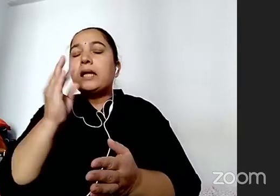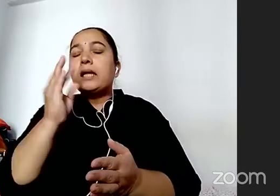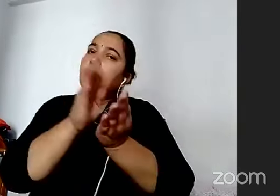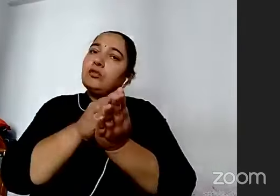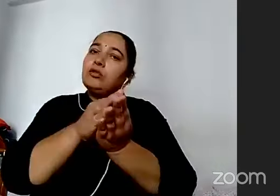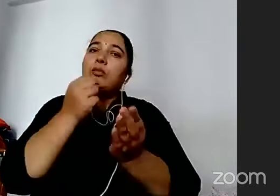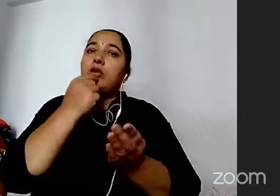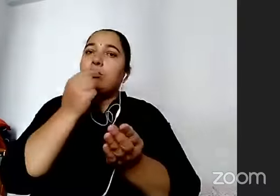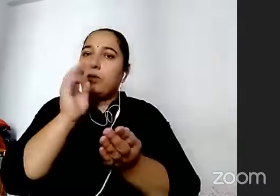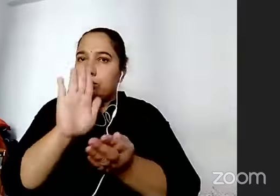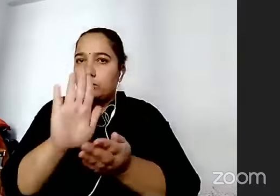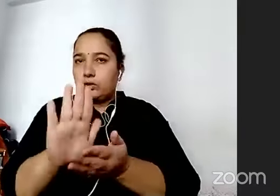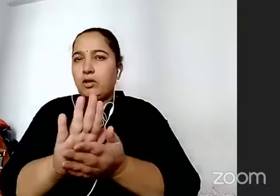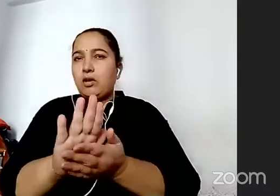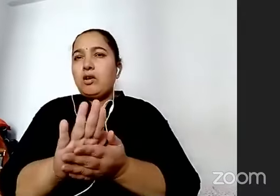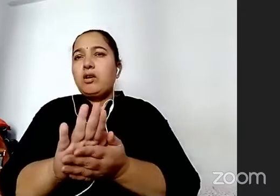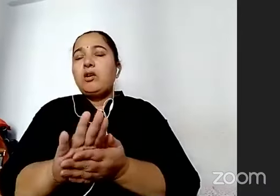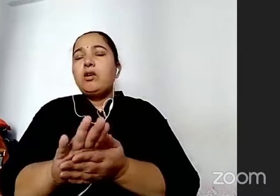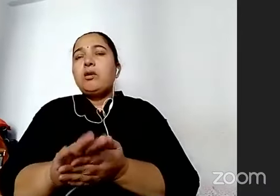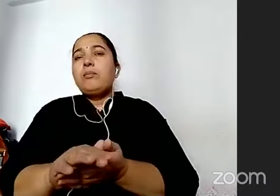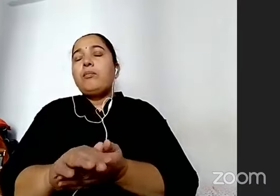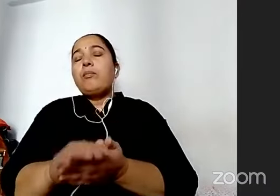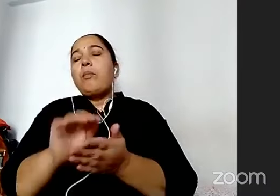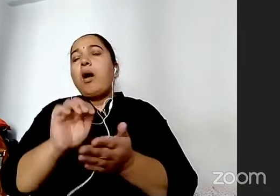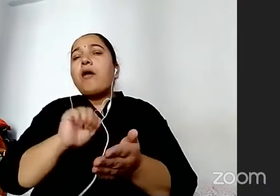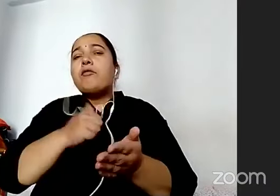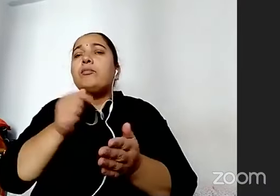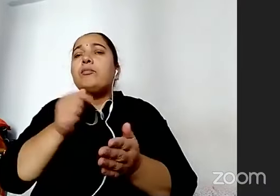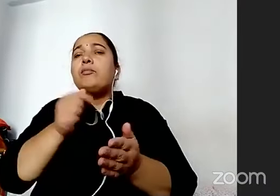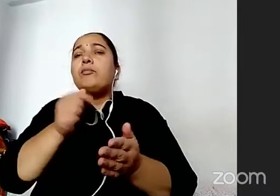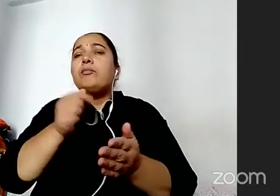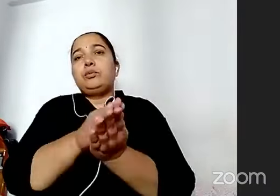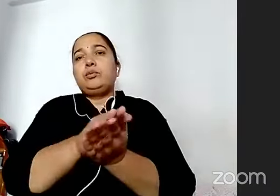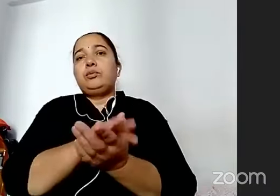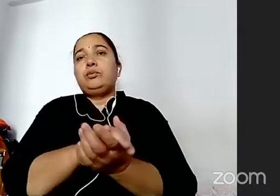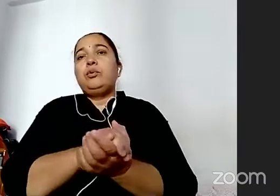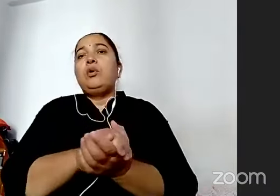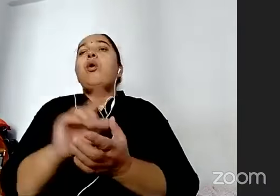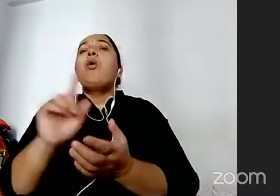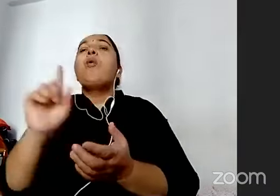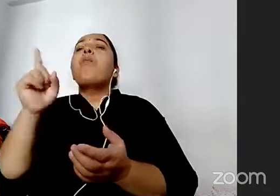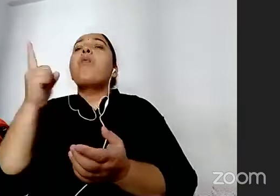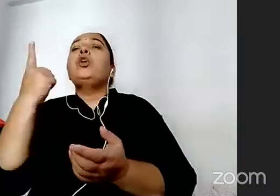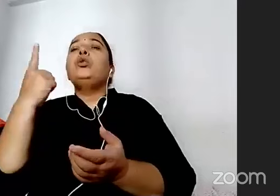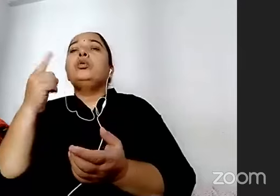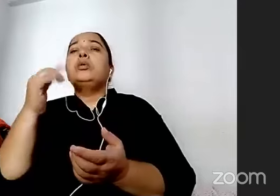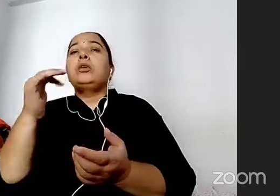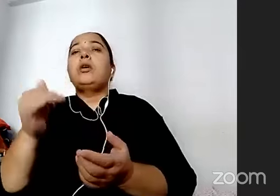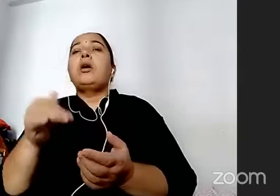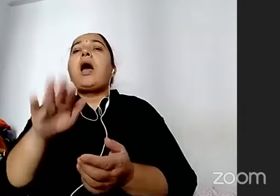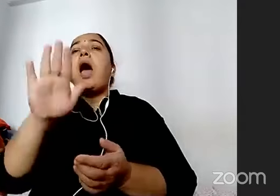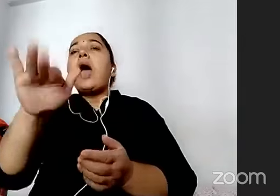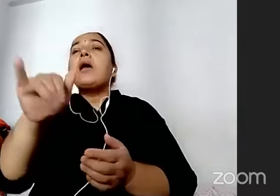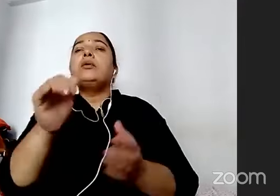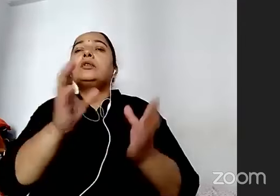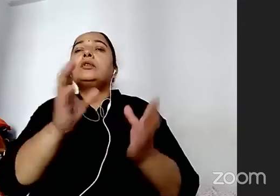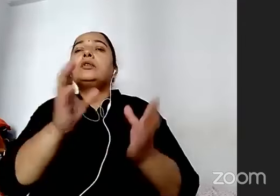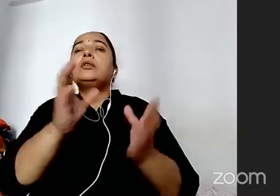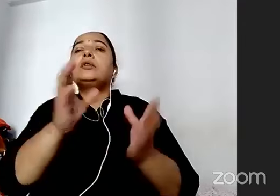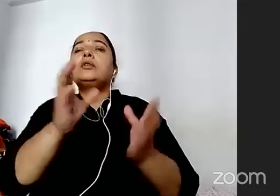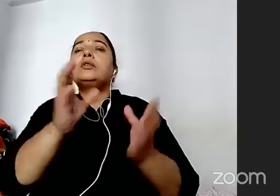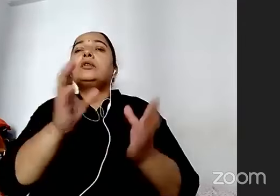चाहन्छु। पहिलो कुरा त आयोजकलाई नै म कुरा म के अरे सजेसन दिन